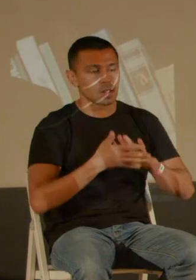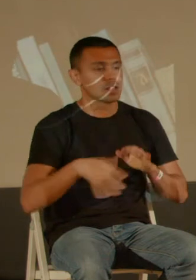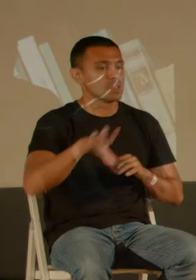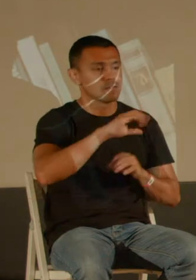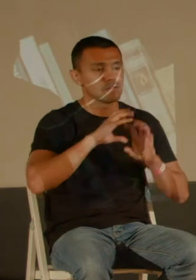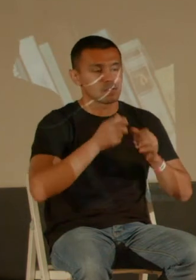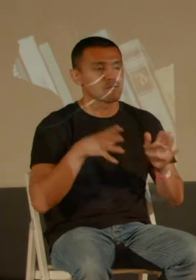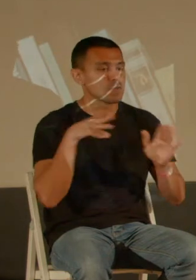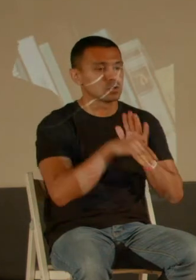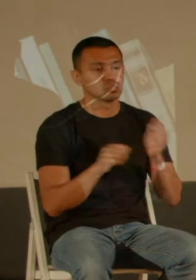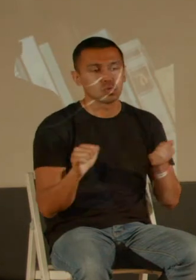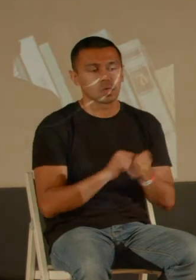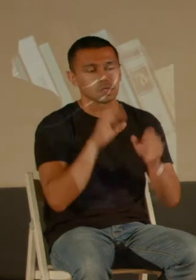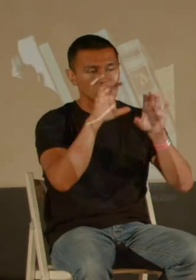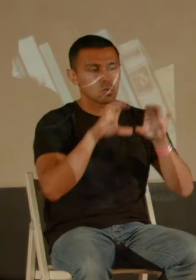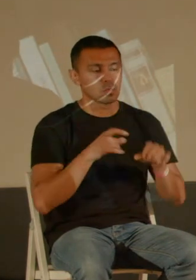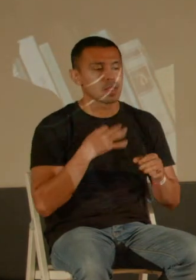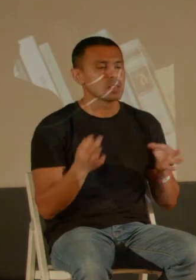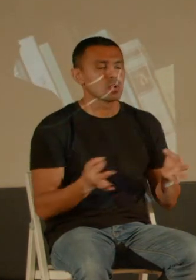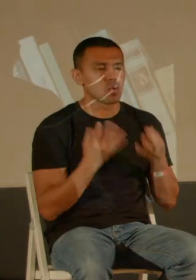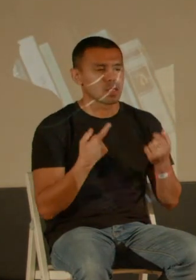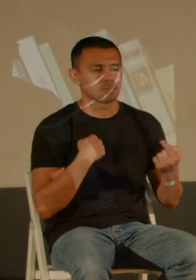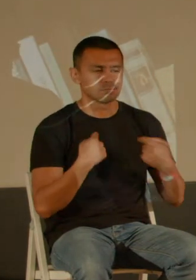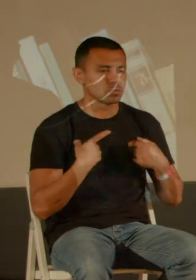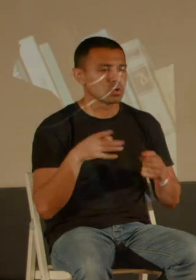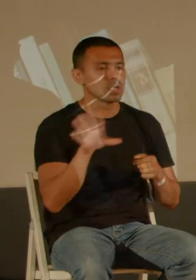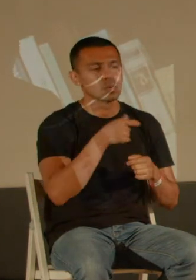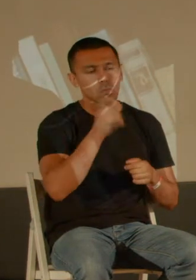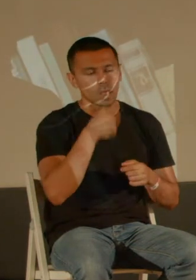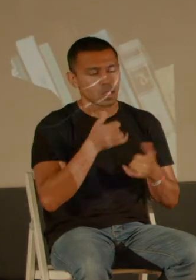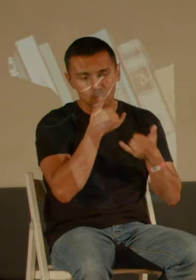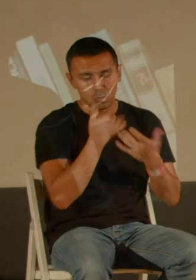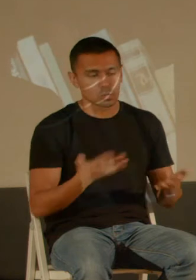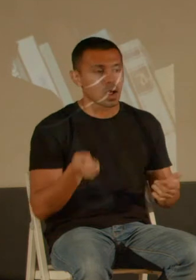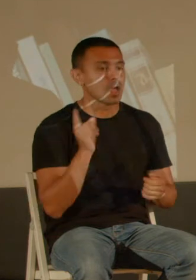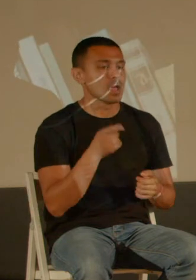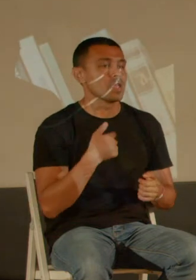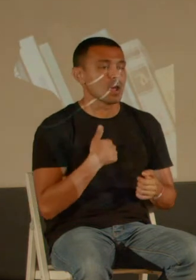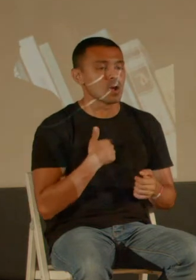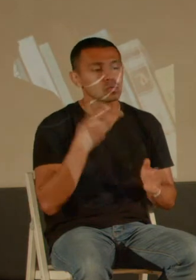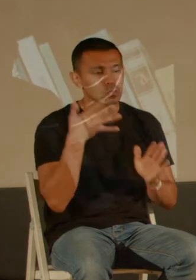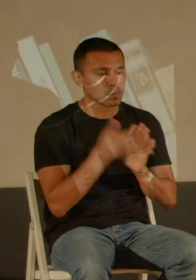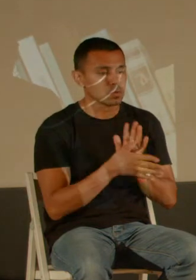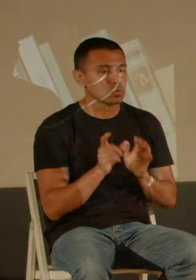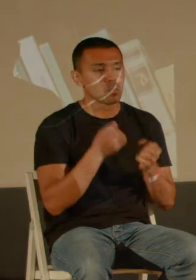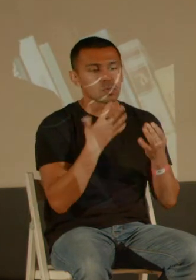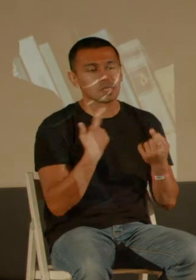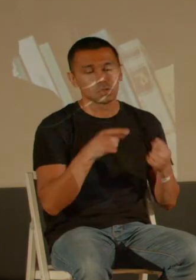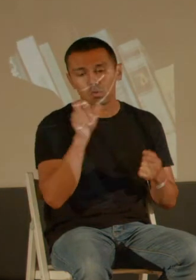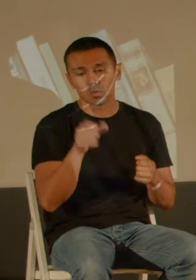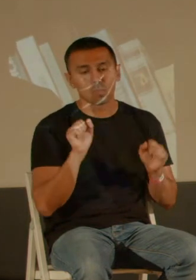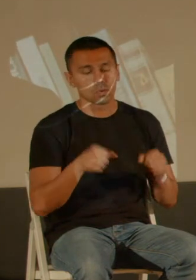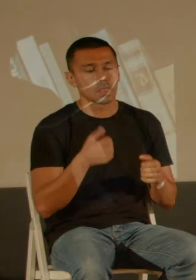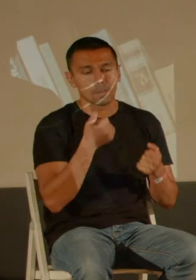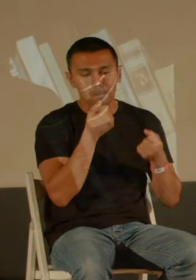світі ввели сухий закон, щоб мене ніколи не тригерило це, що інші п'ють, а я не можу. Але якби я розумію, що просто інші люди можуть